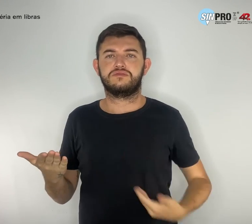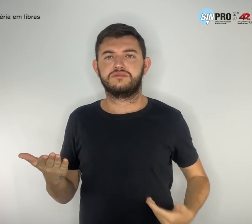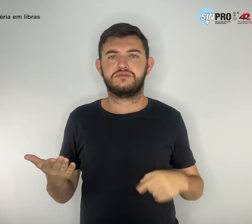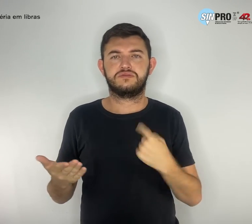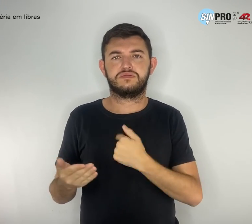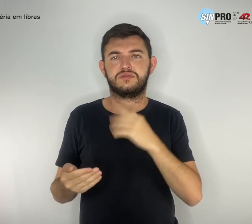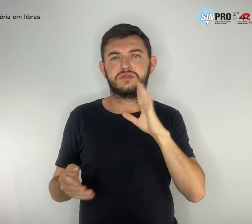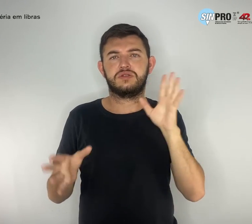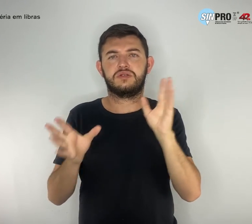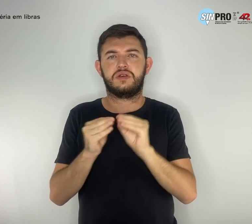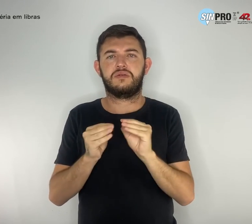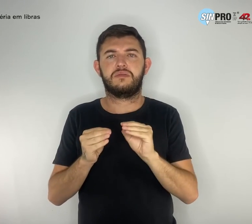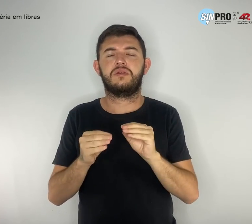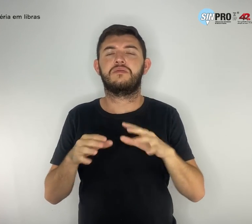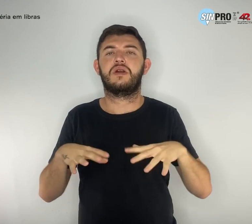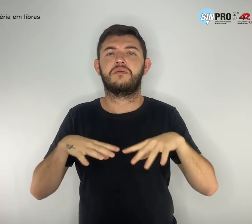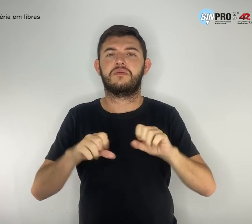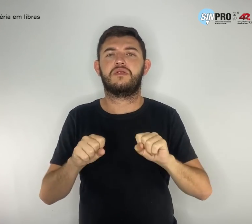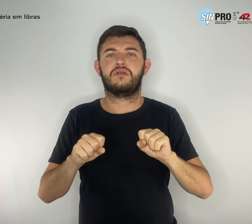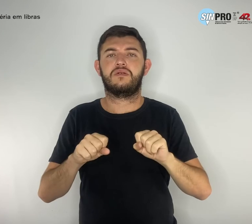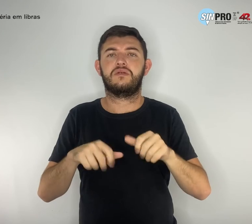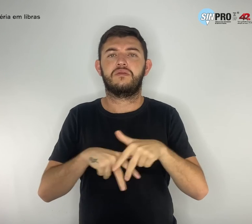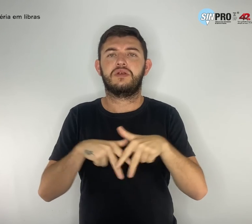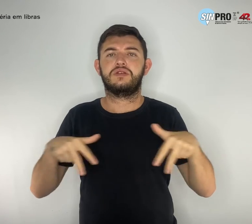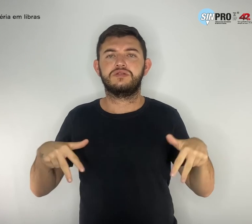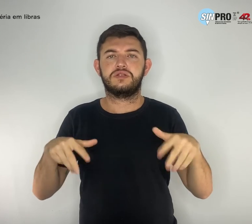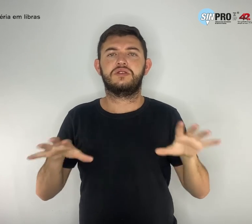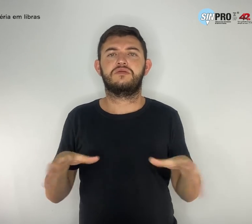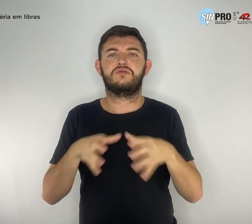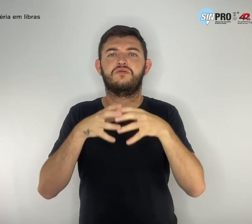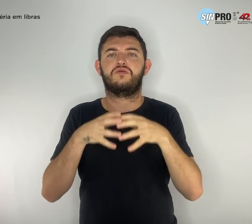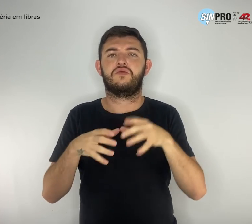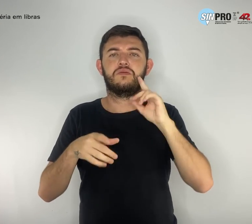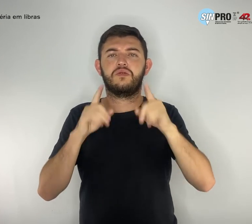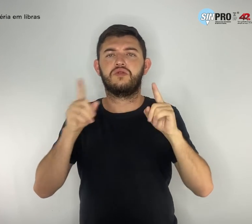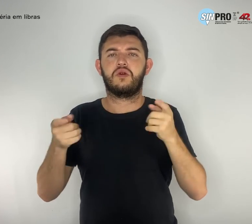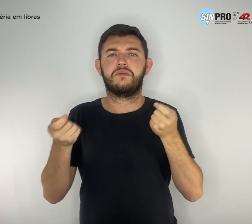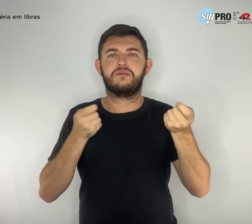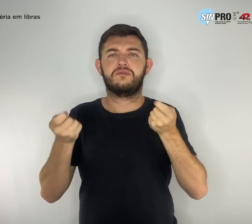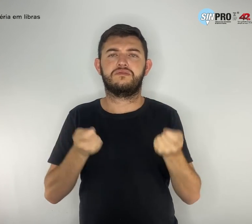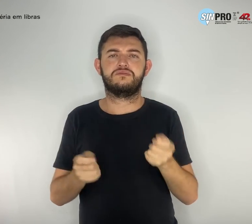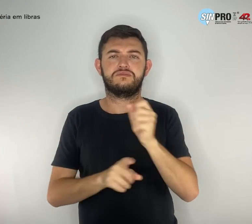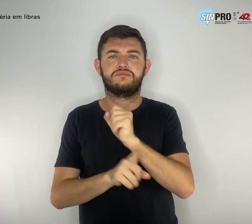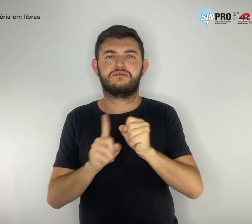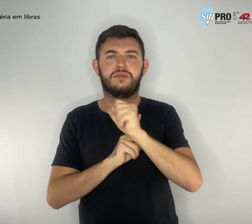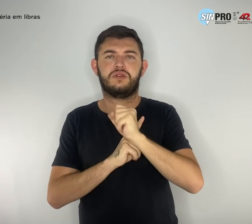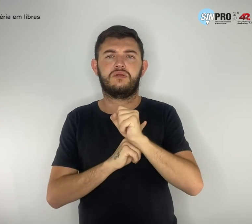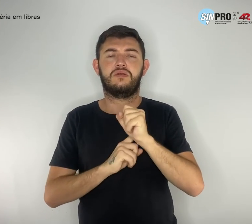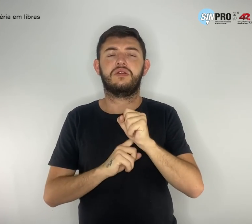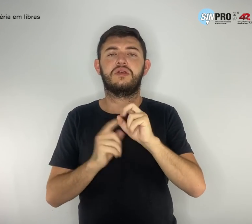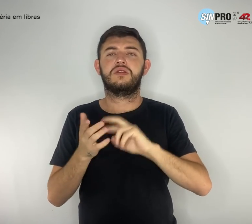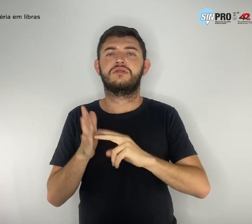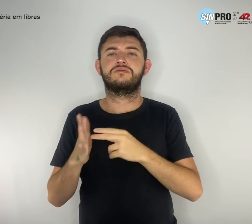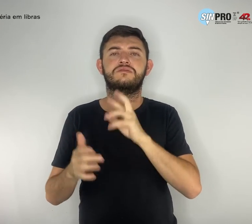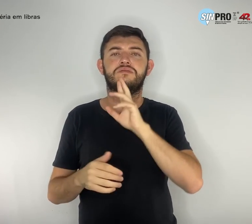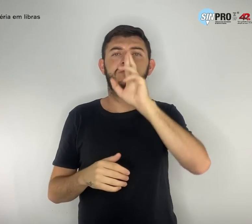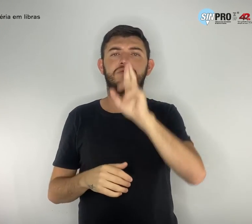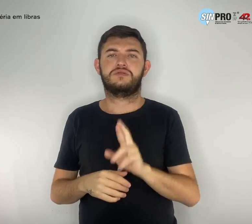pela classe e etnia dominante. Uma sociedade é resultado direto da maneira como